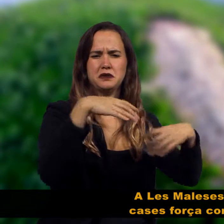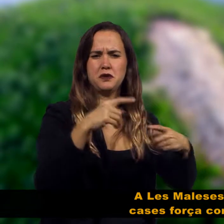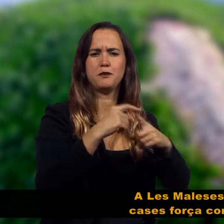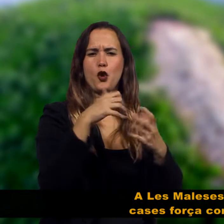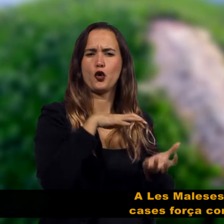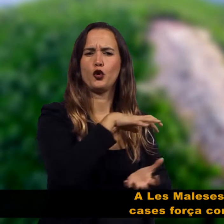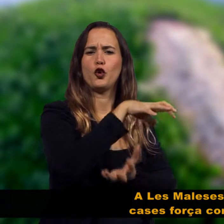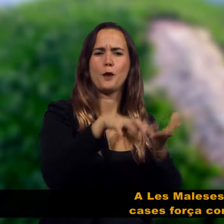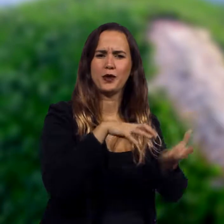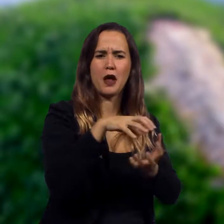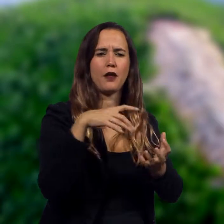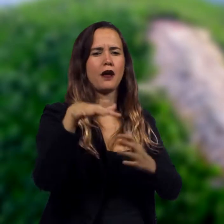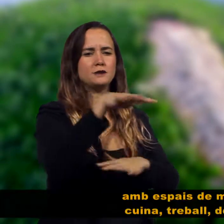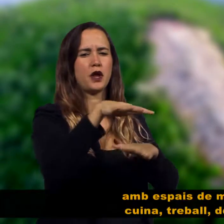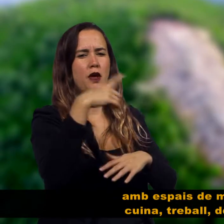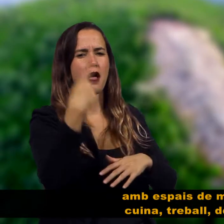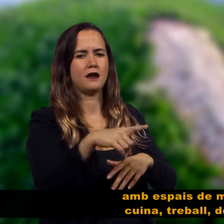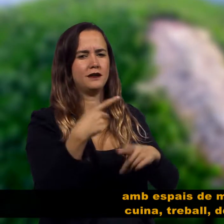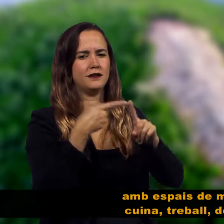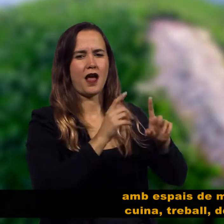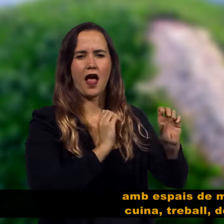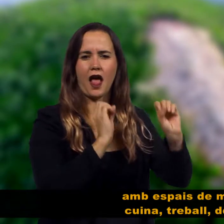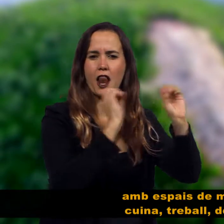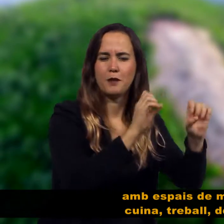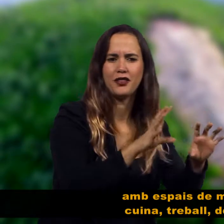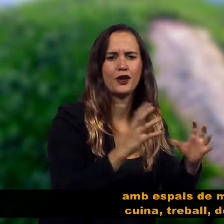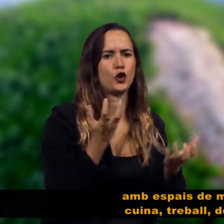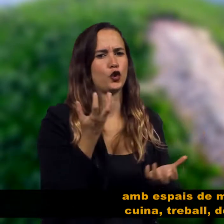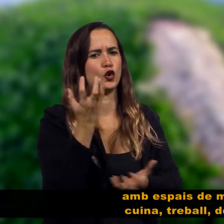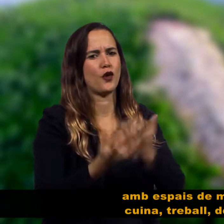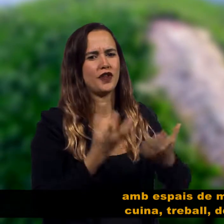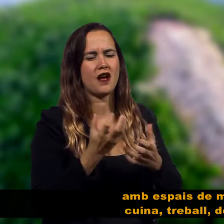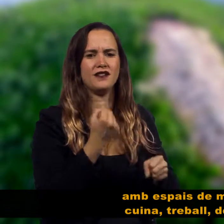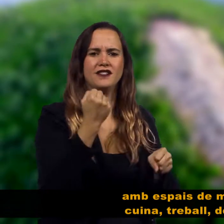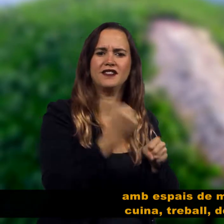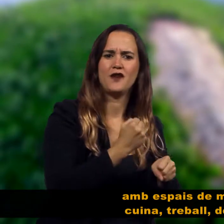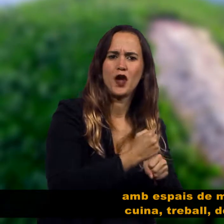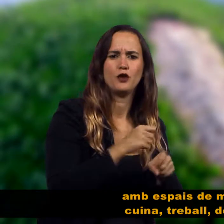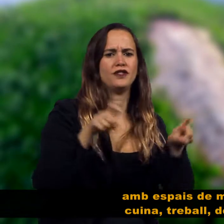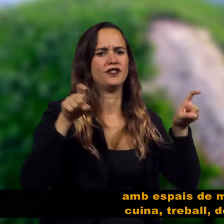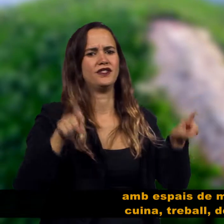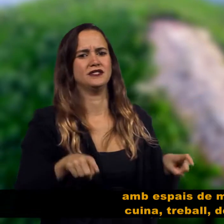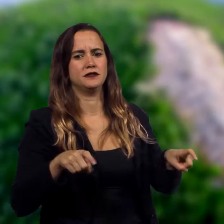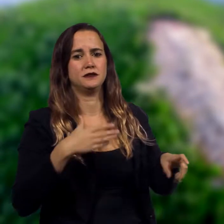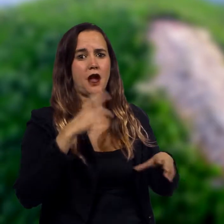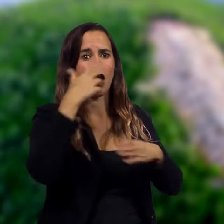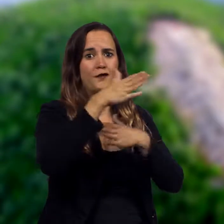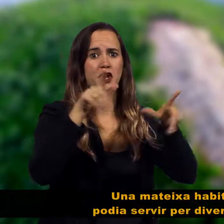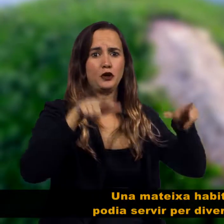cuina, treball, descans. Una mateixa habitació també podia servir per diverses activitats. La major part